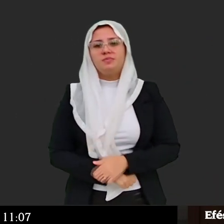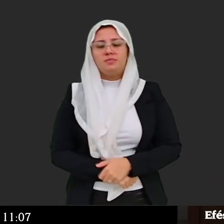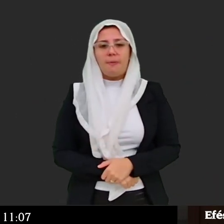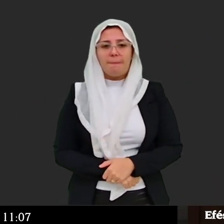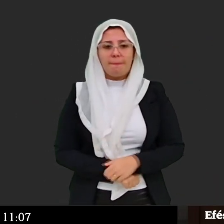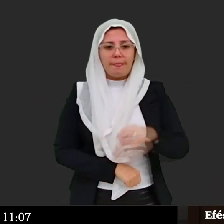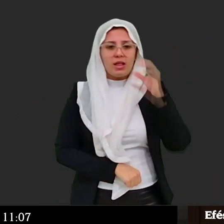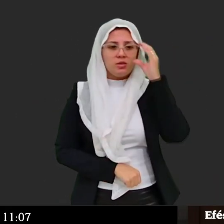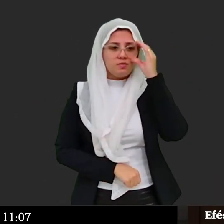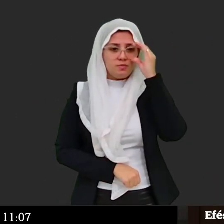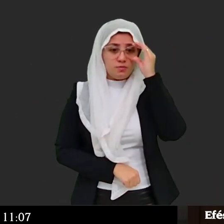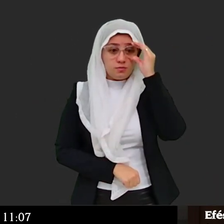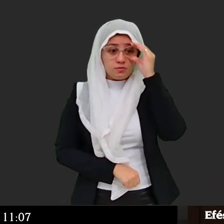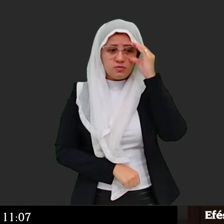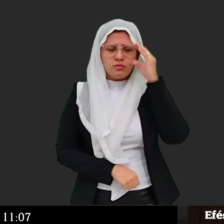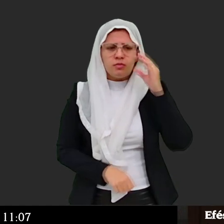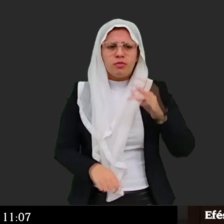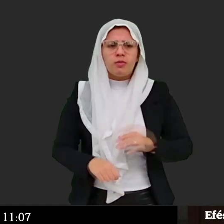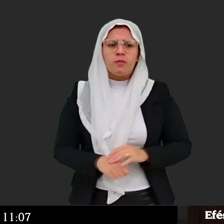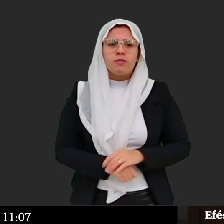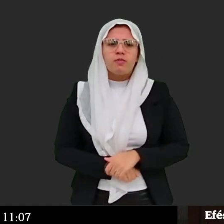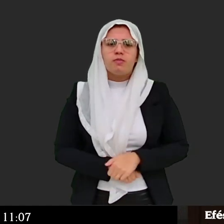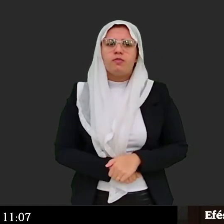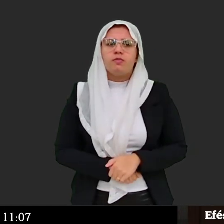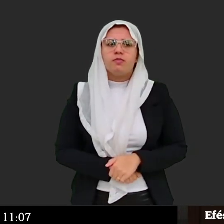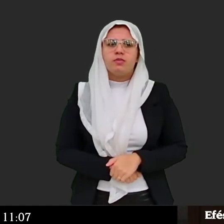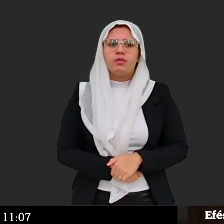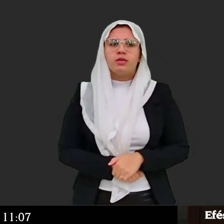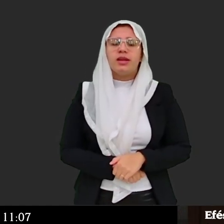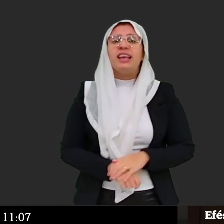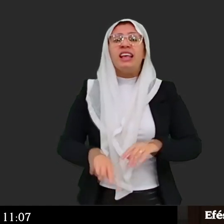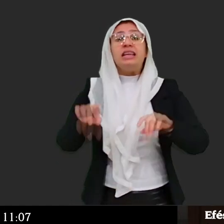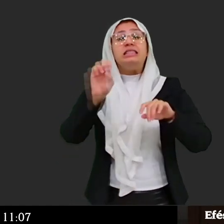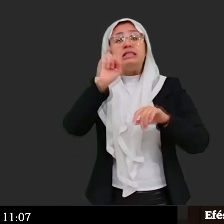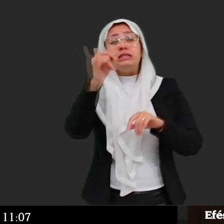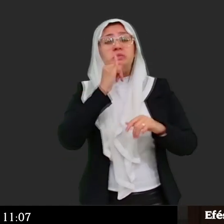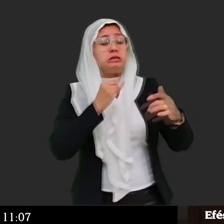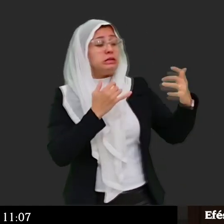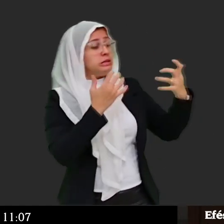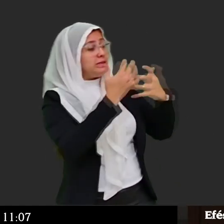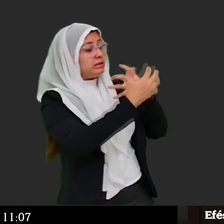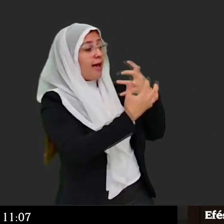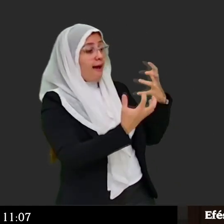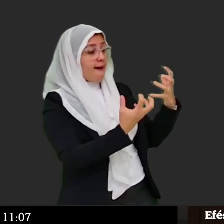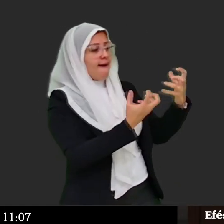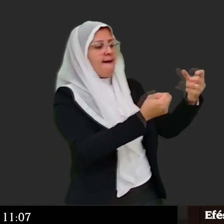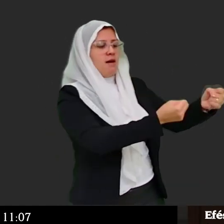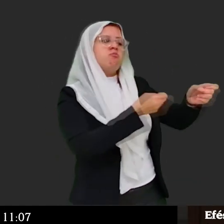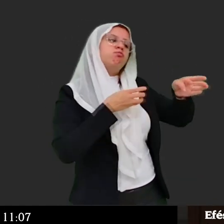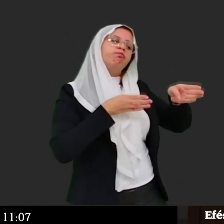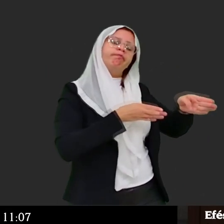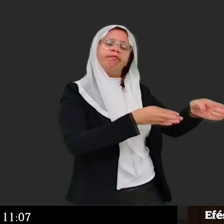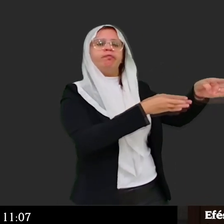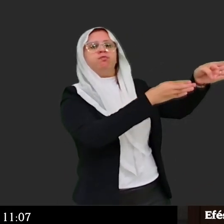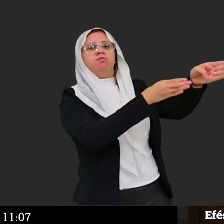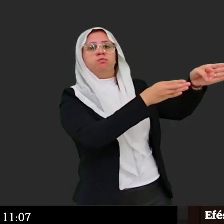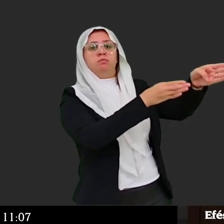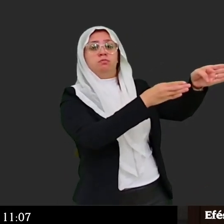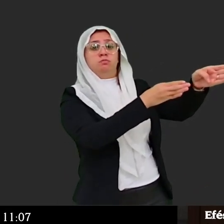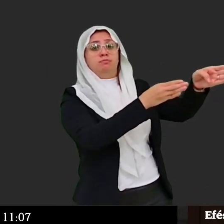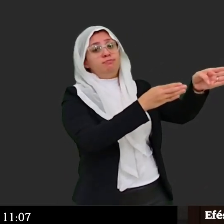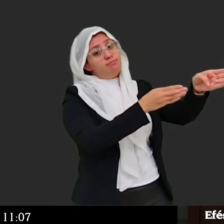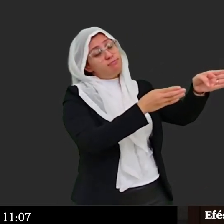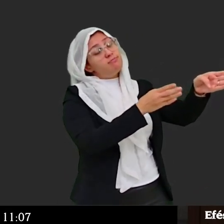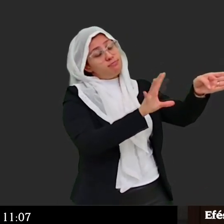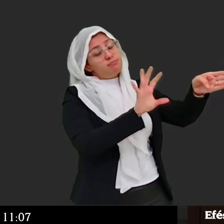porque quem deu lugar para o adversário, caminha com ele. Mas se tu deste lugar, como de fato